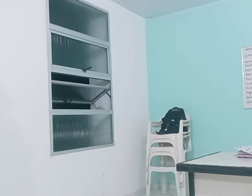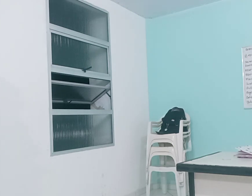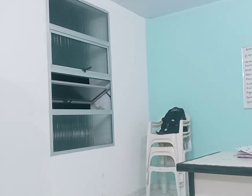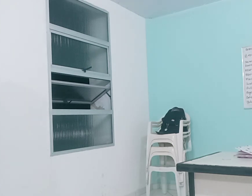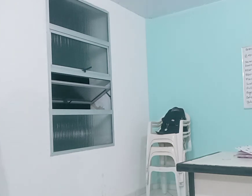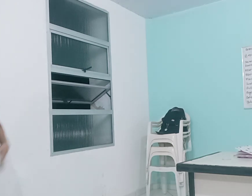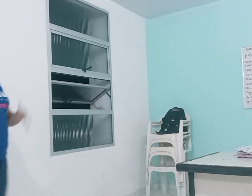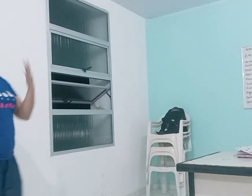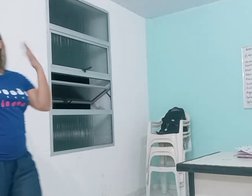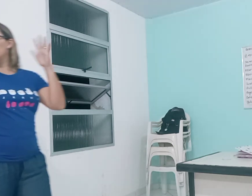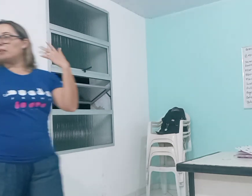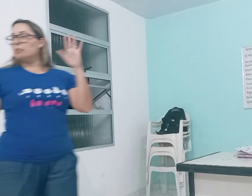Muito bom, gente. Parabéns.